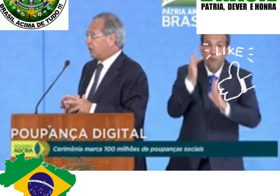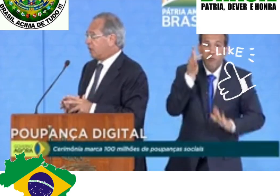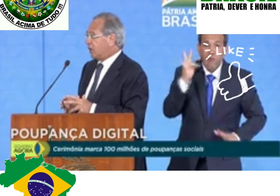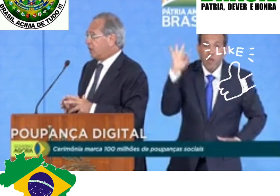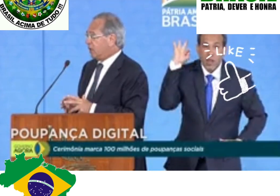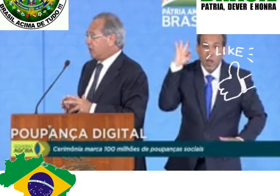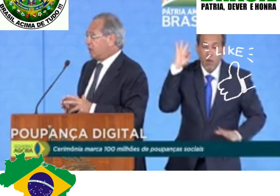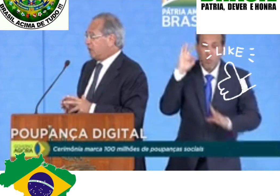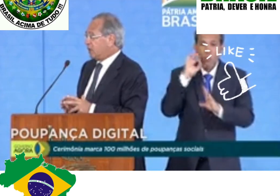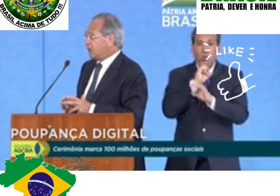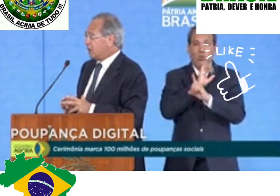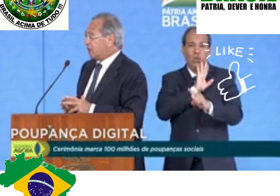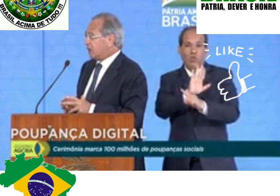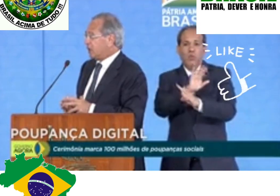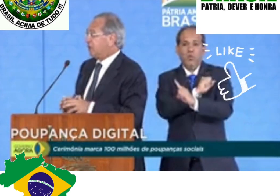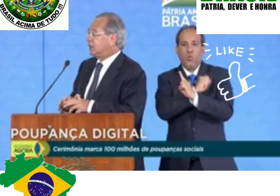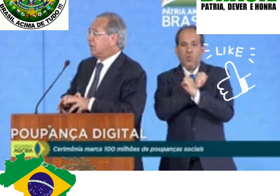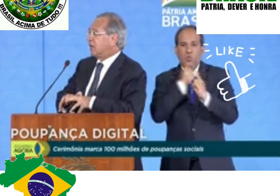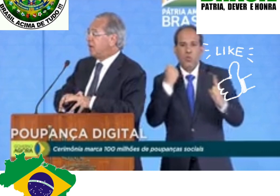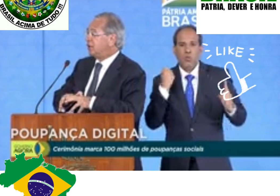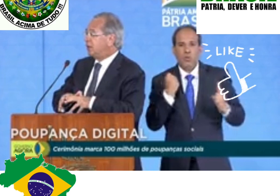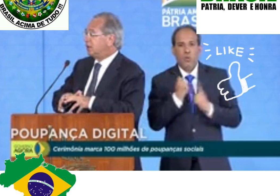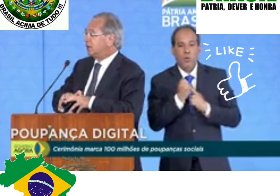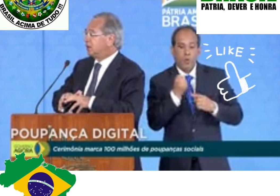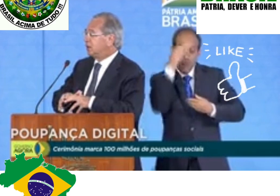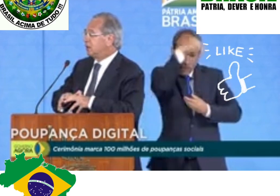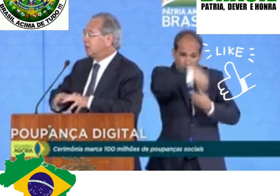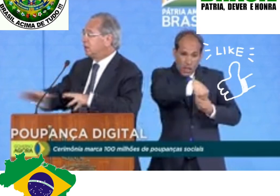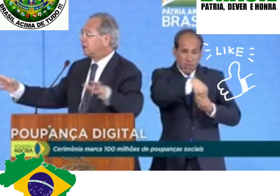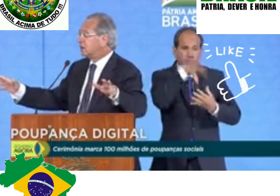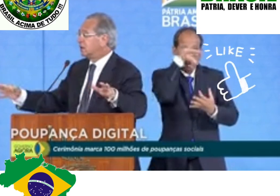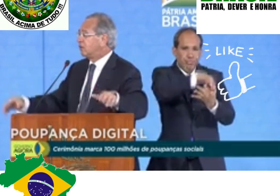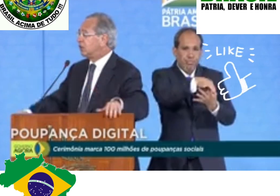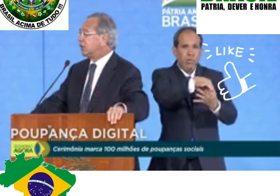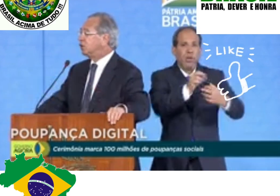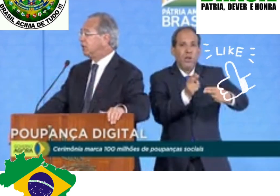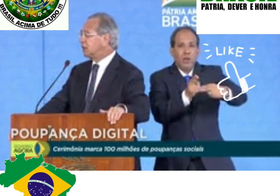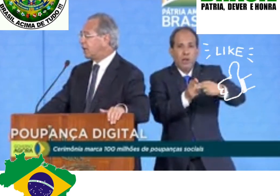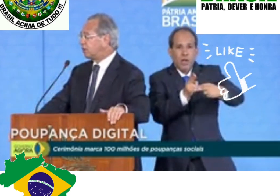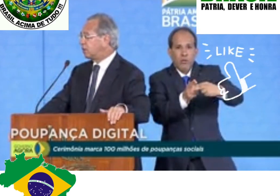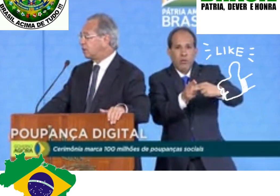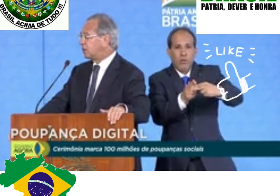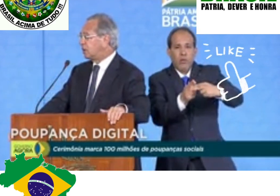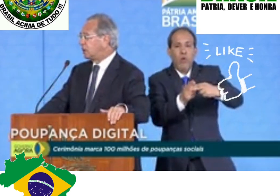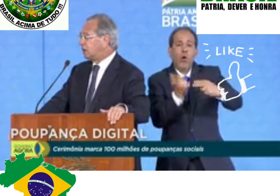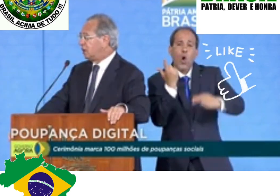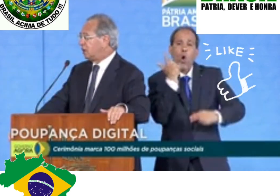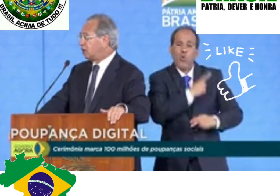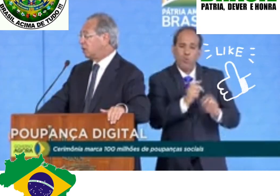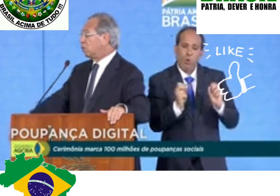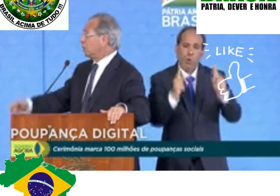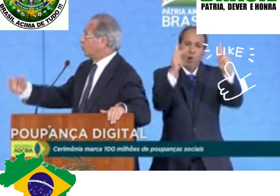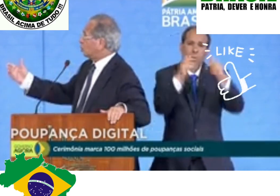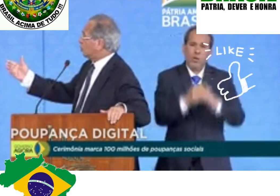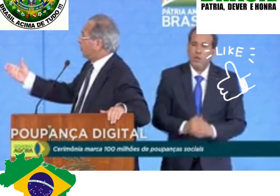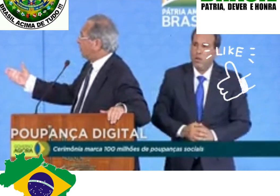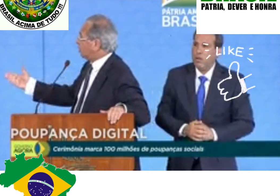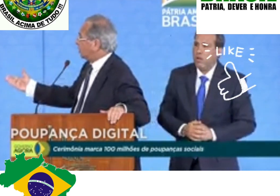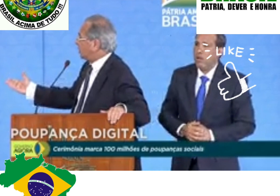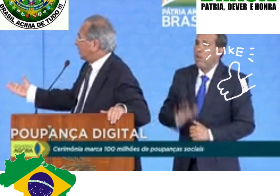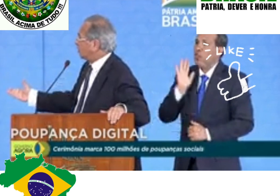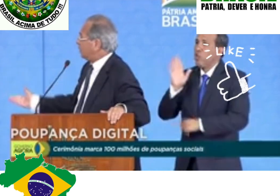social, que através da Caixa foi tangibilizado. E nós ajudamos